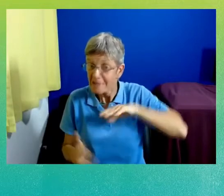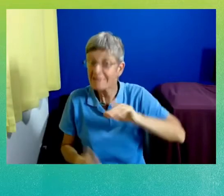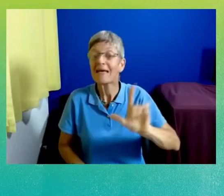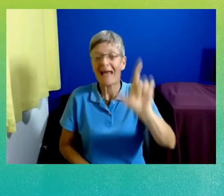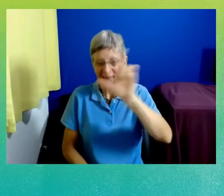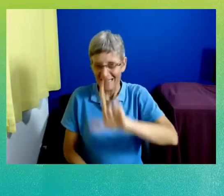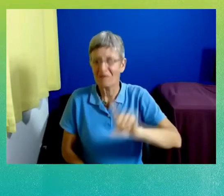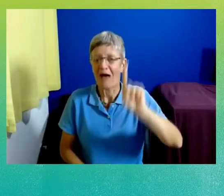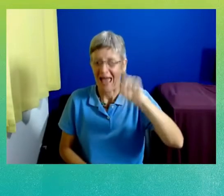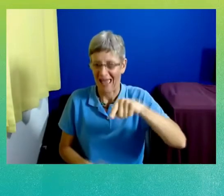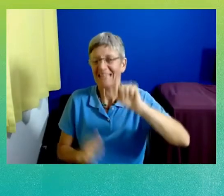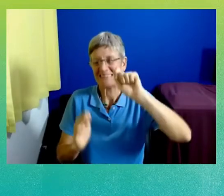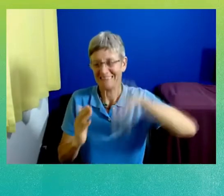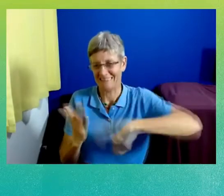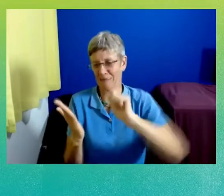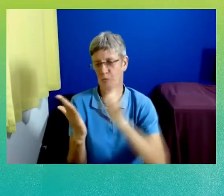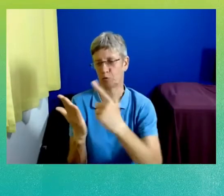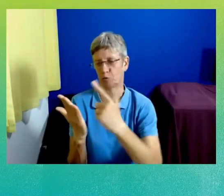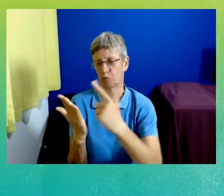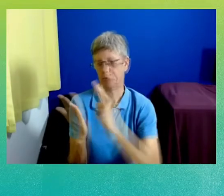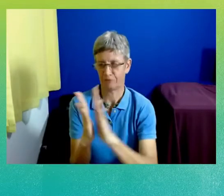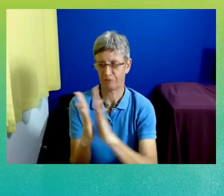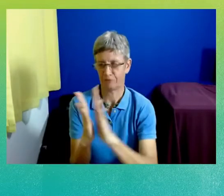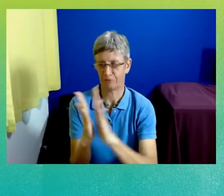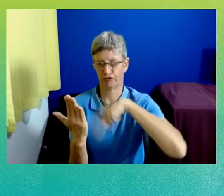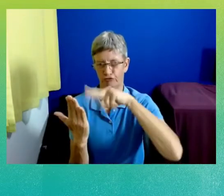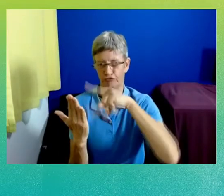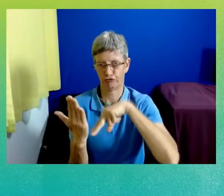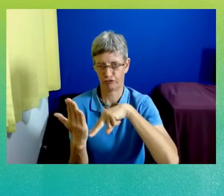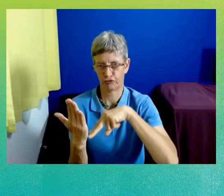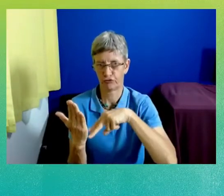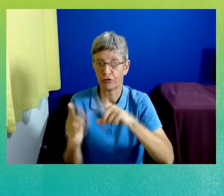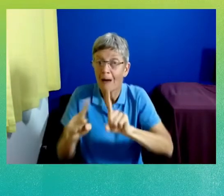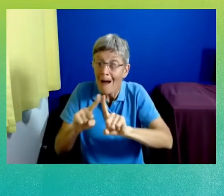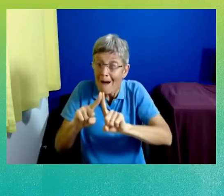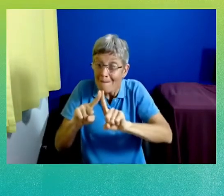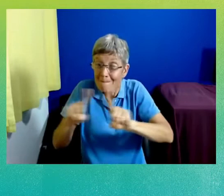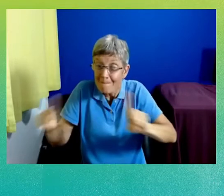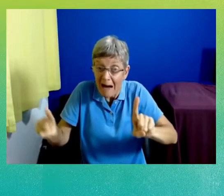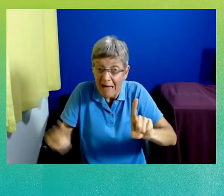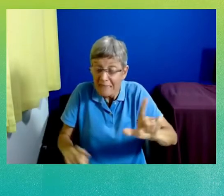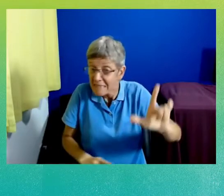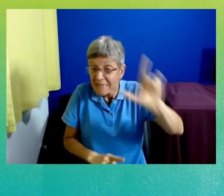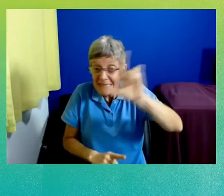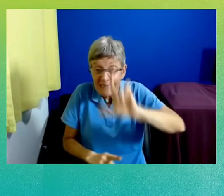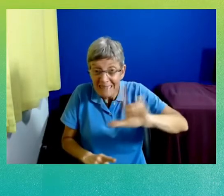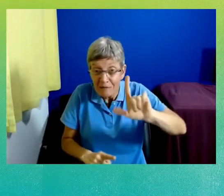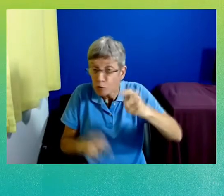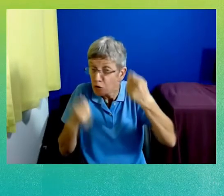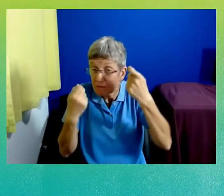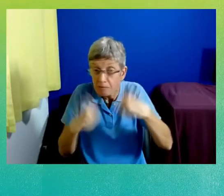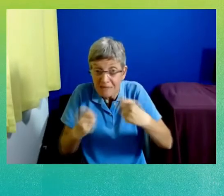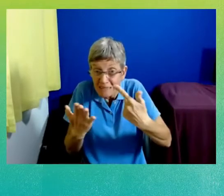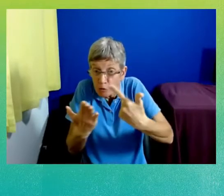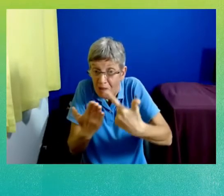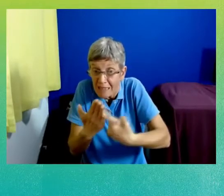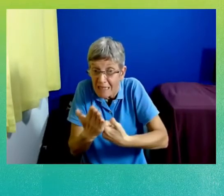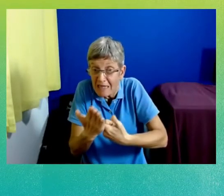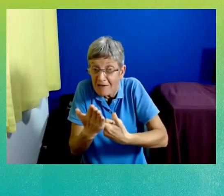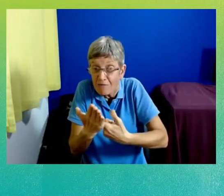assim, em que a língua portuguesa, uma leitura de um livro em português, é uma